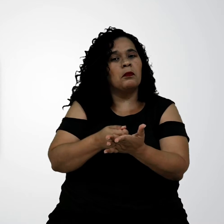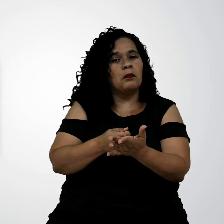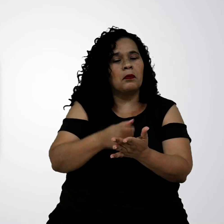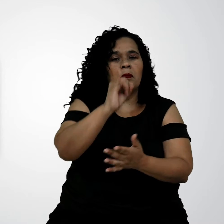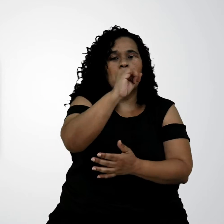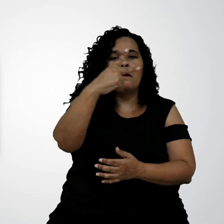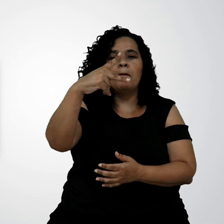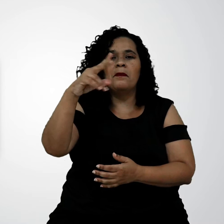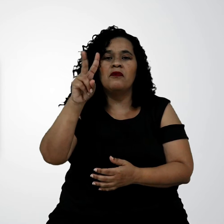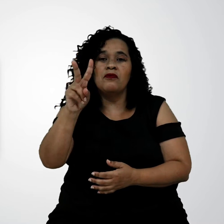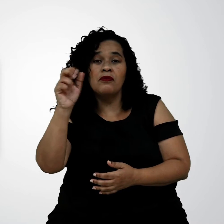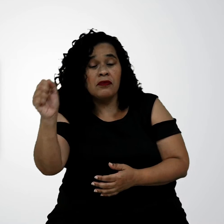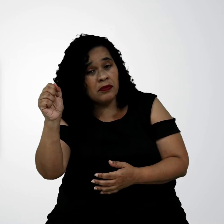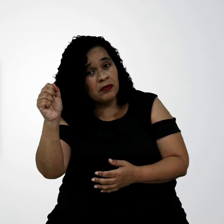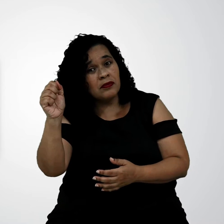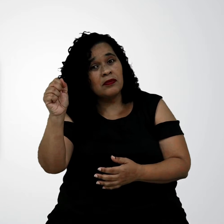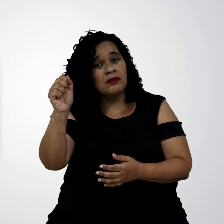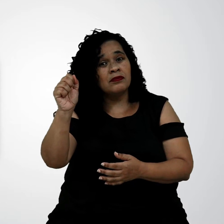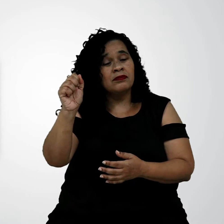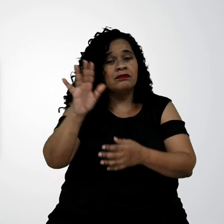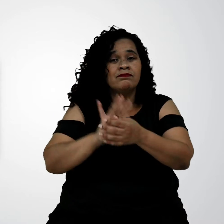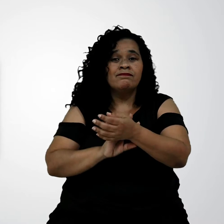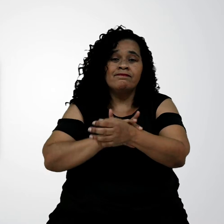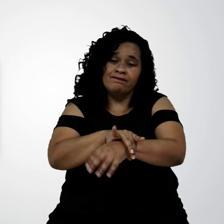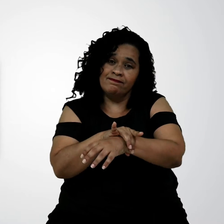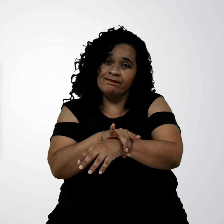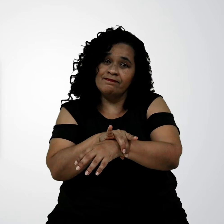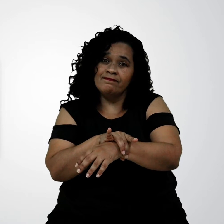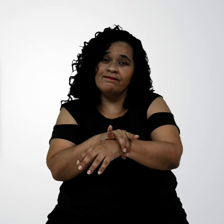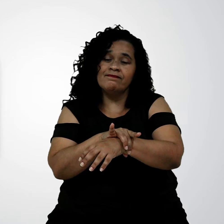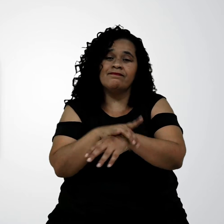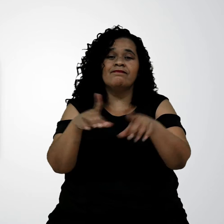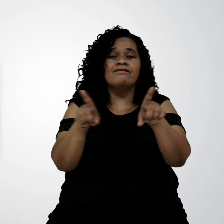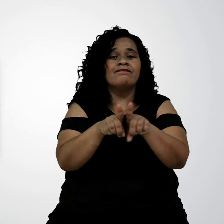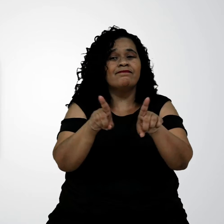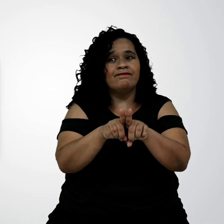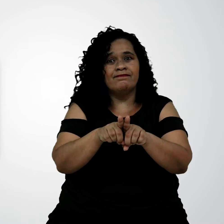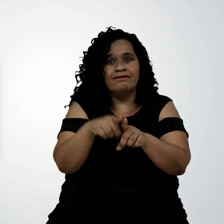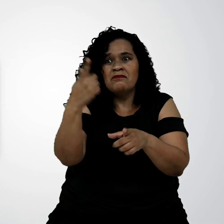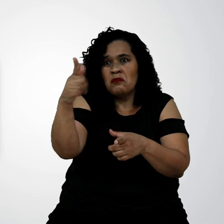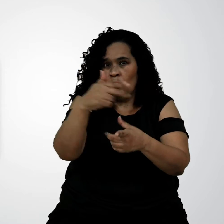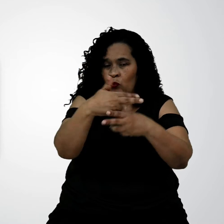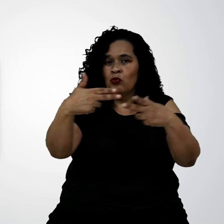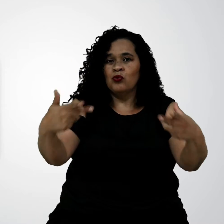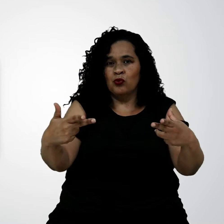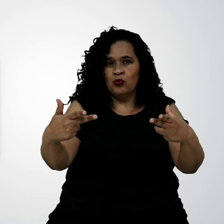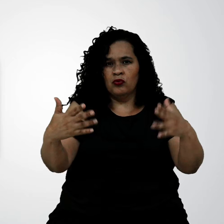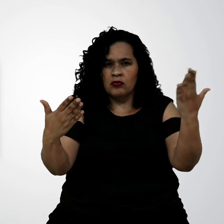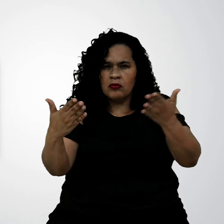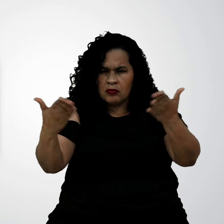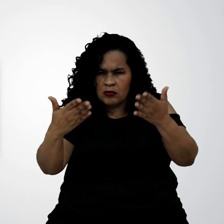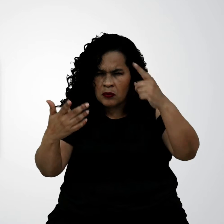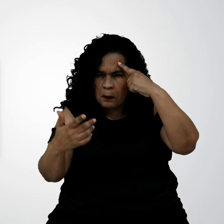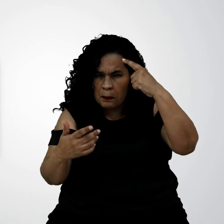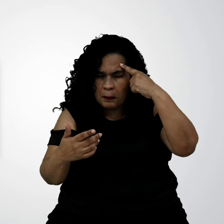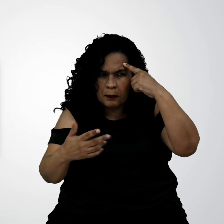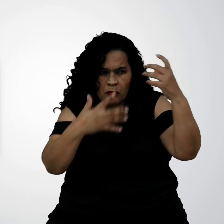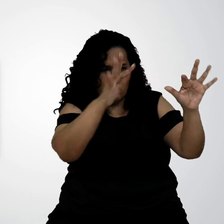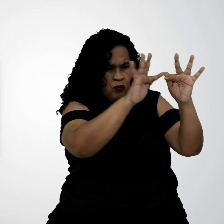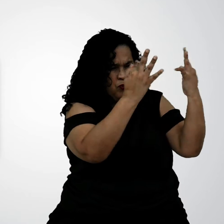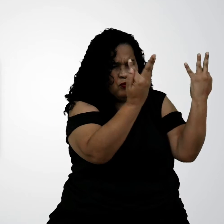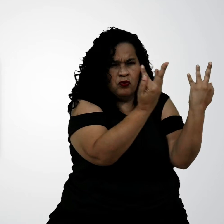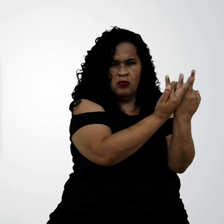combustível, manutenção. Resumindo a história, uma família que não tinha dívidas, uma família que fechava no 0 a